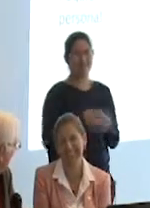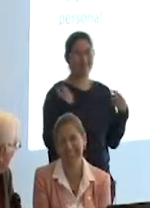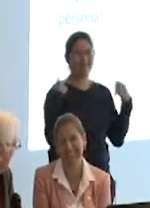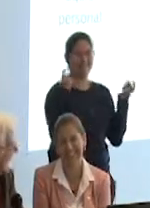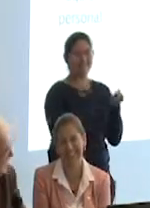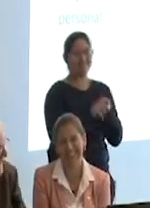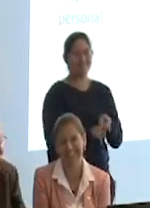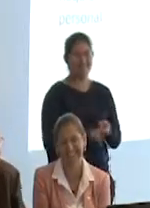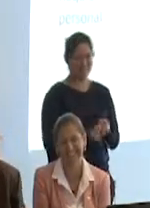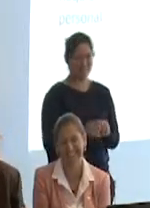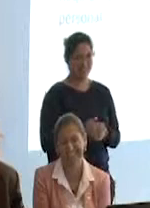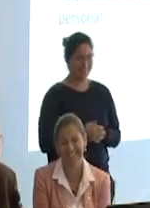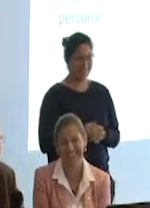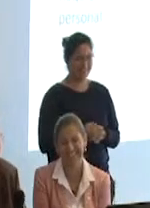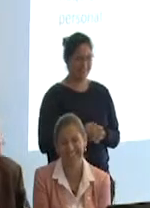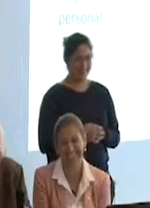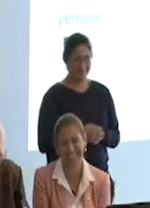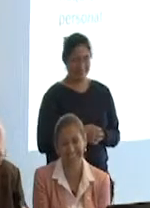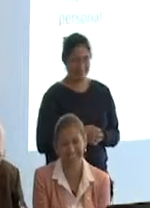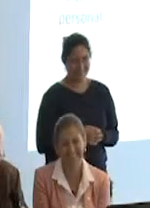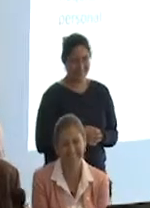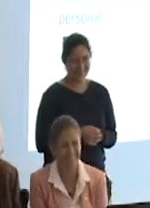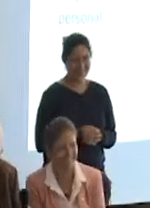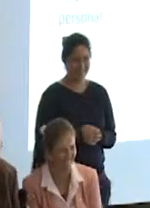en español